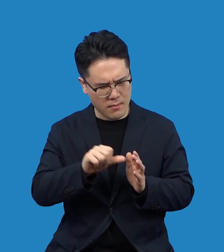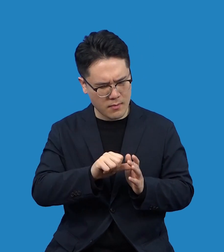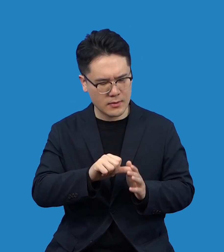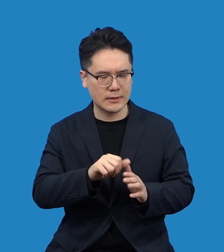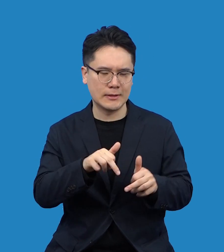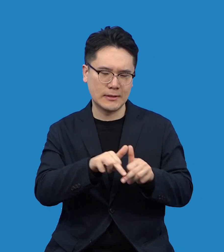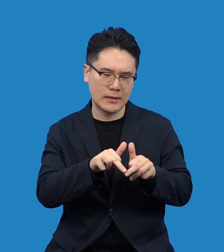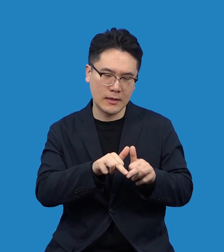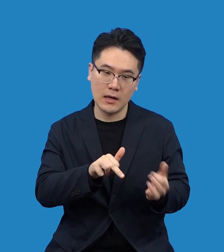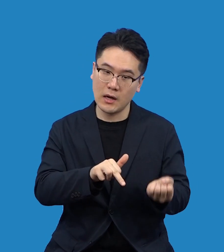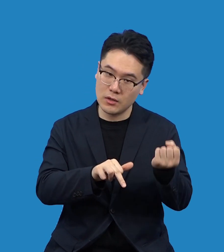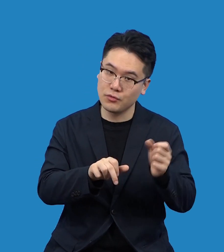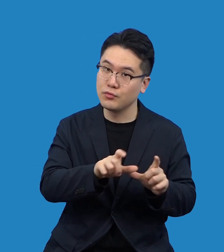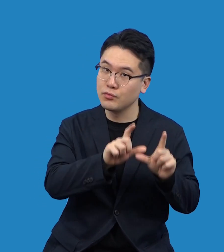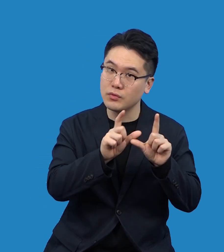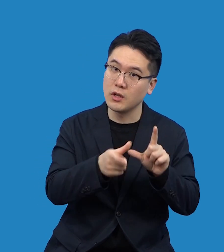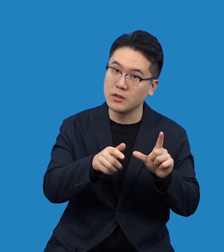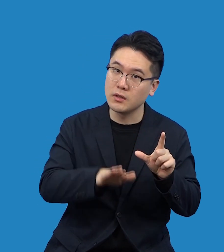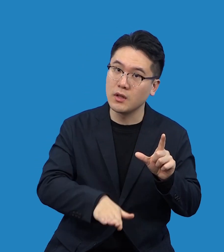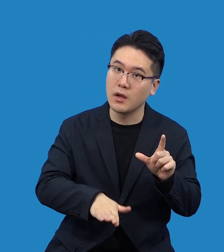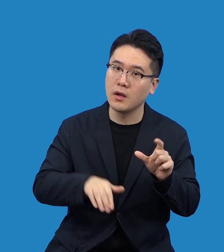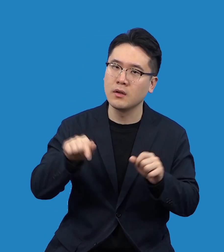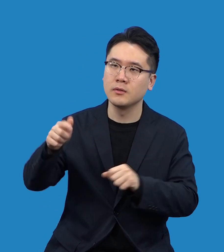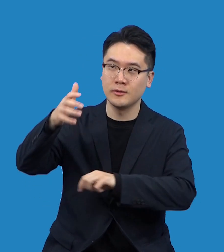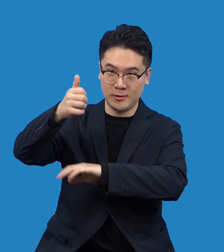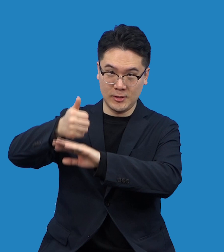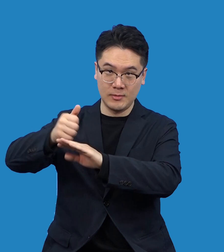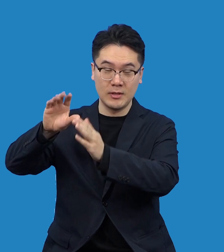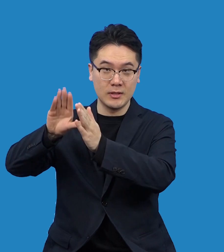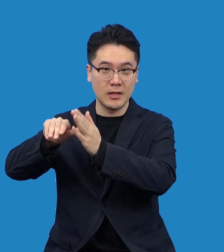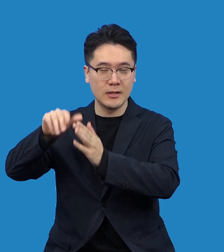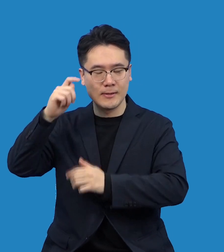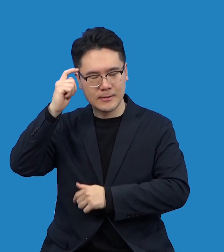혹 카이로스를 생각하는 삶이었던 것 같아요.